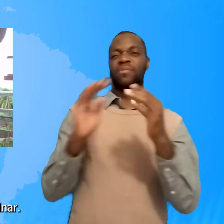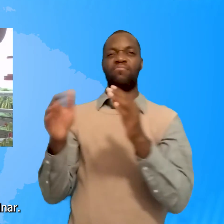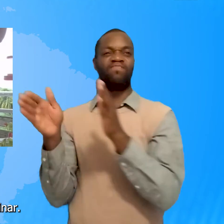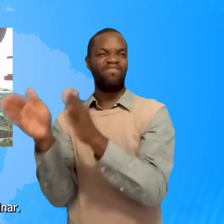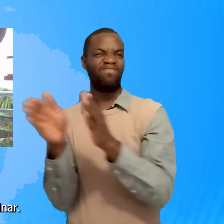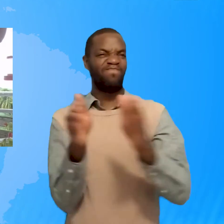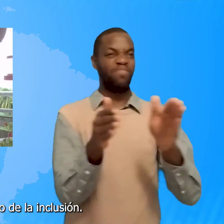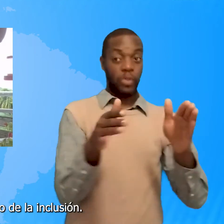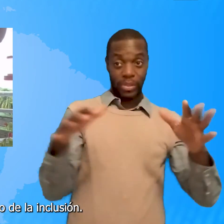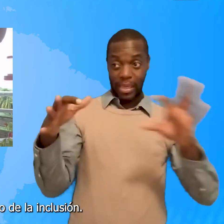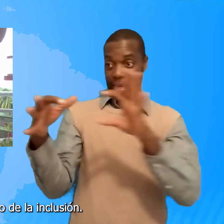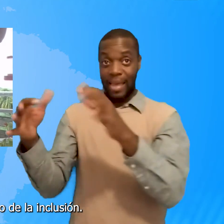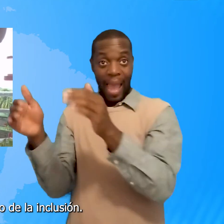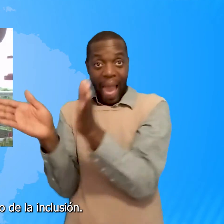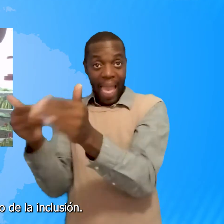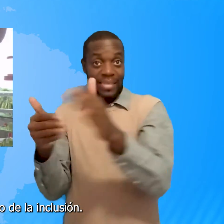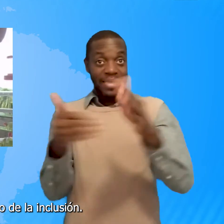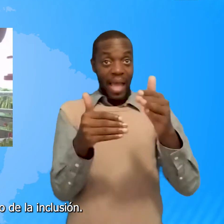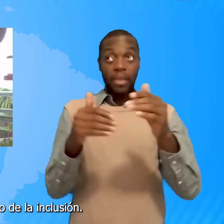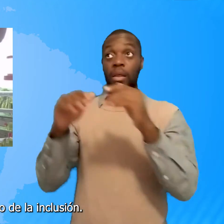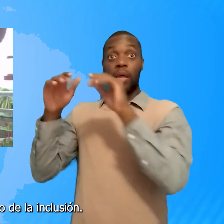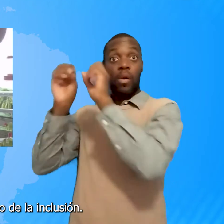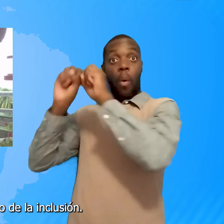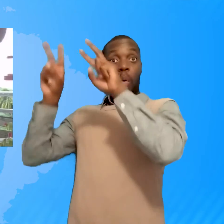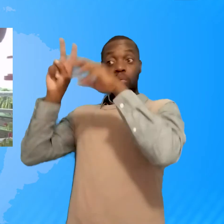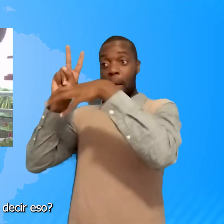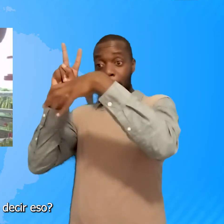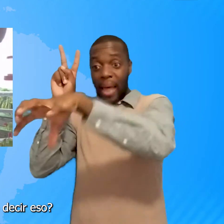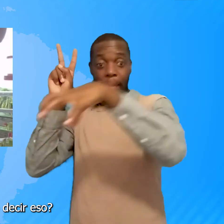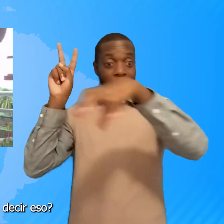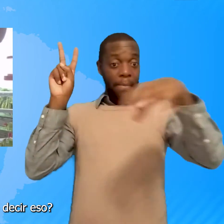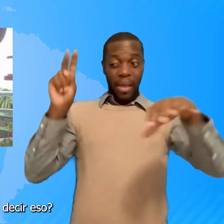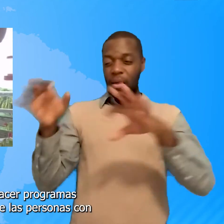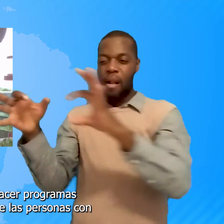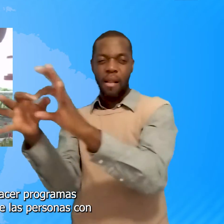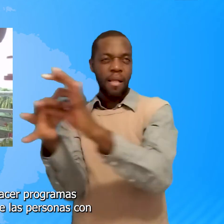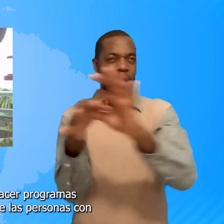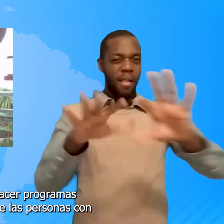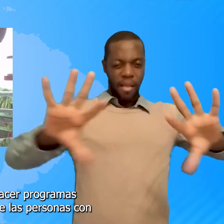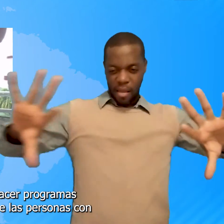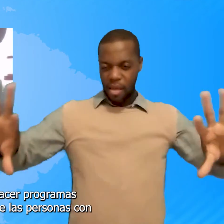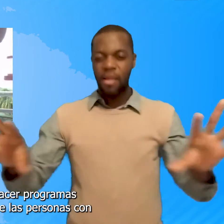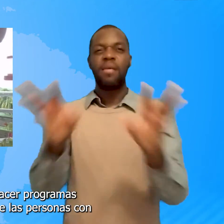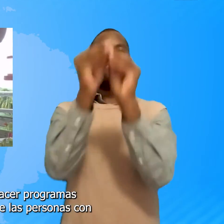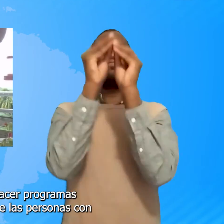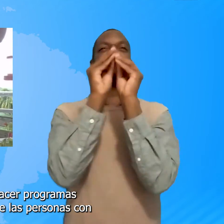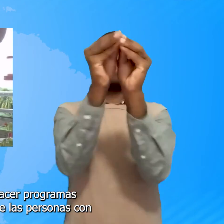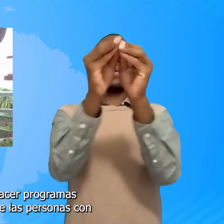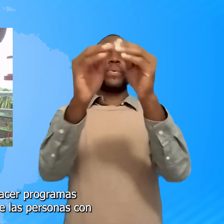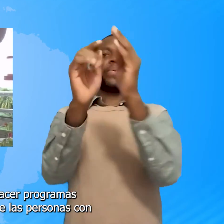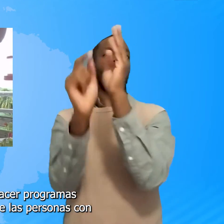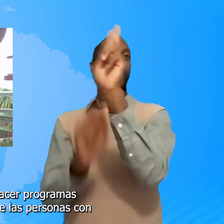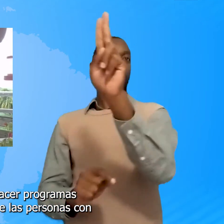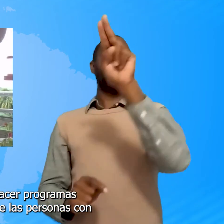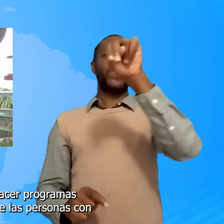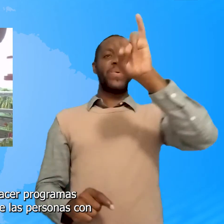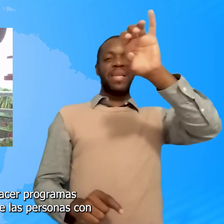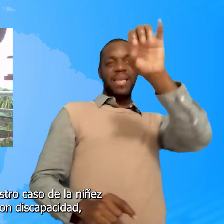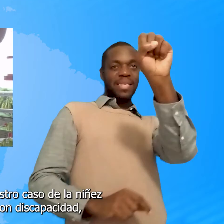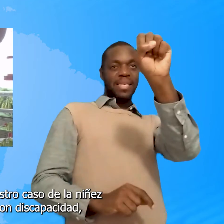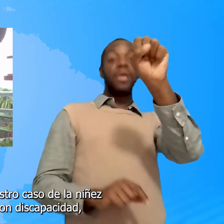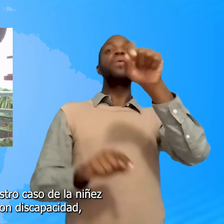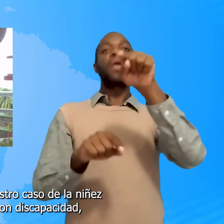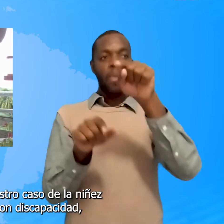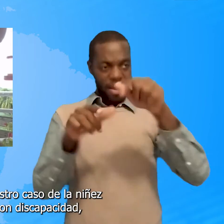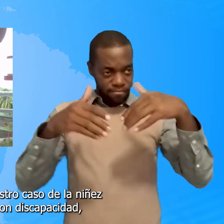caminar hacer el camino de la inclusión. ¿Qué quiere decir eso? No solamente hacer programas para la inclusión de las personas